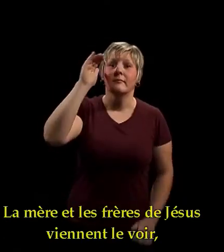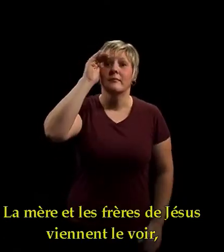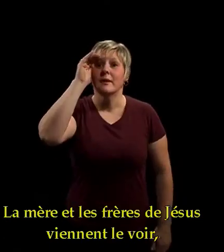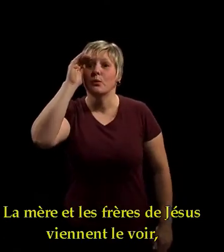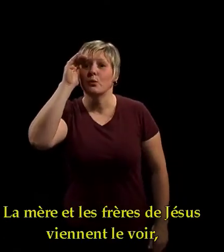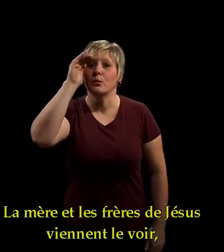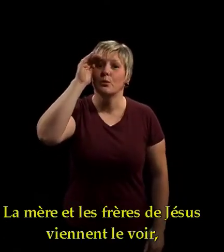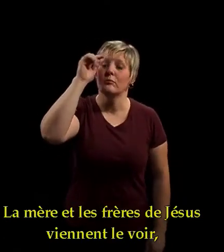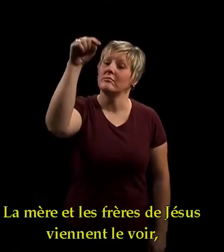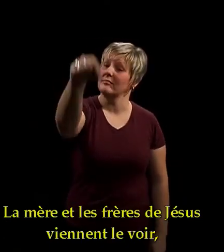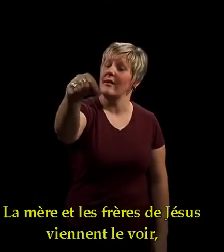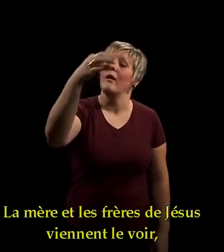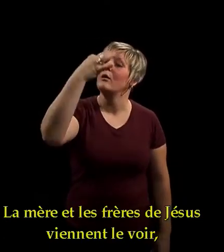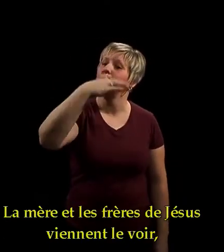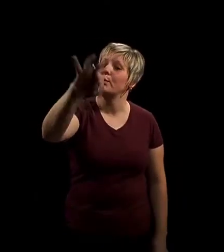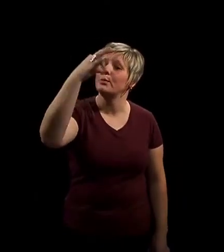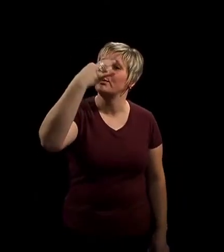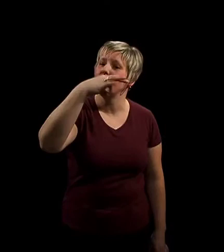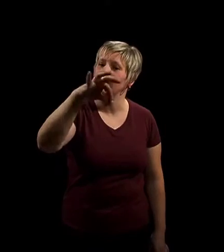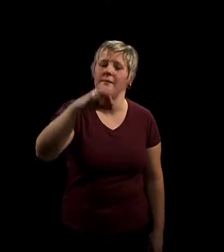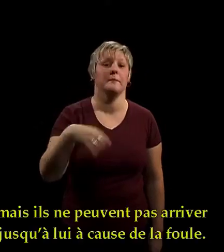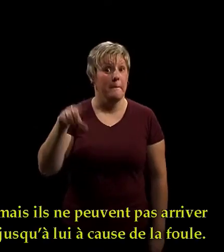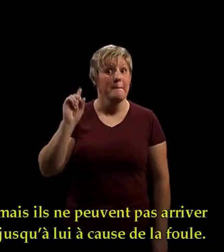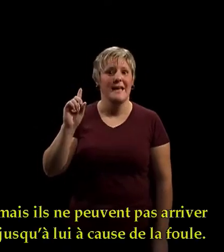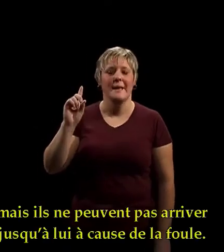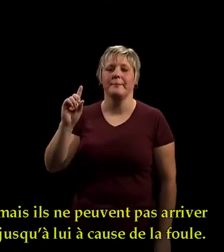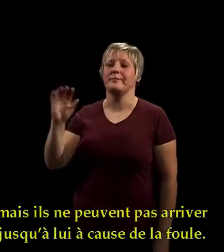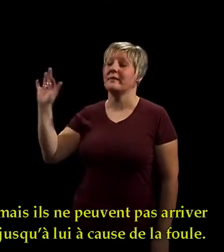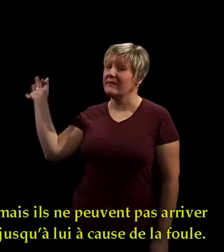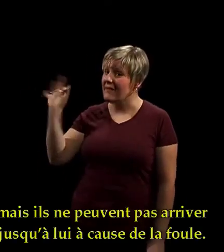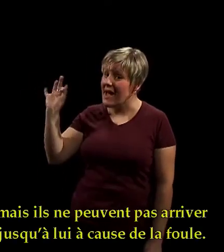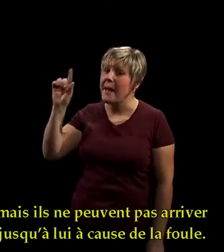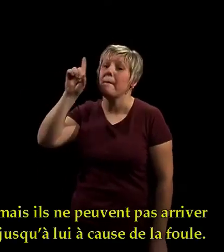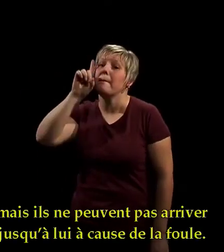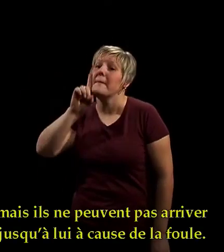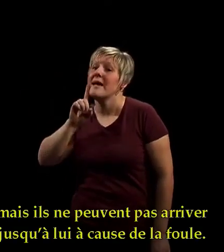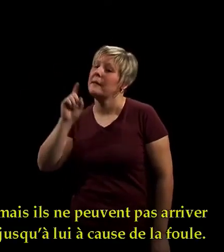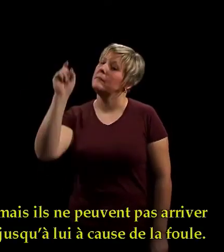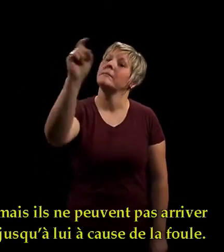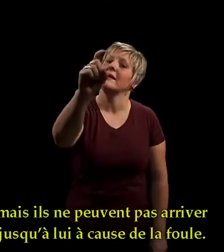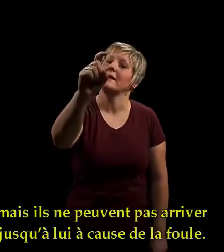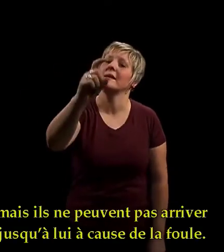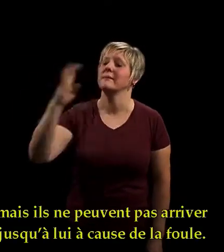La mère et les frères de Jésus viennent le voir, mais ils ne peuvent pas arriver jusqu'à lui à cause de la foule.